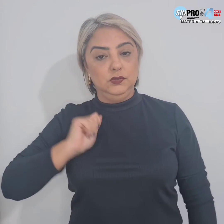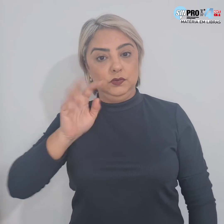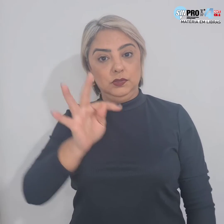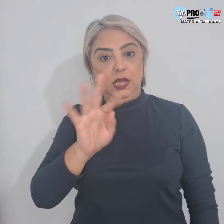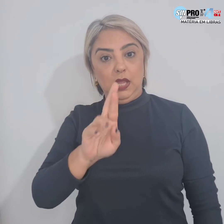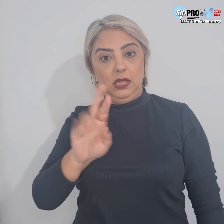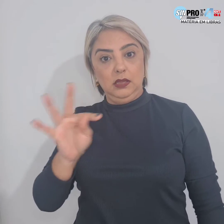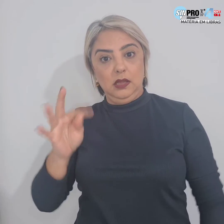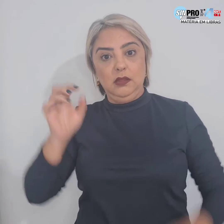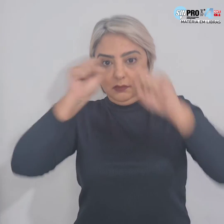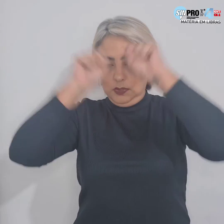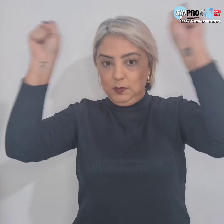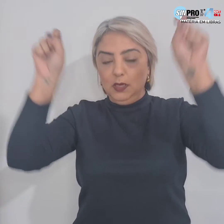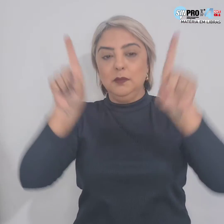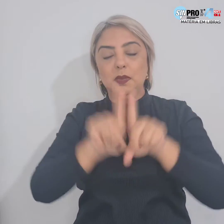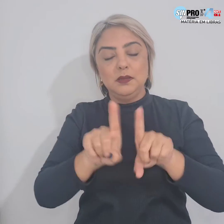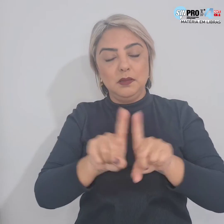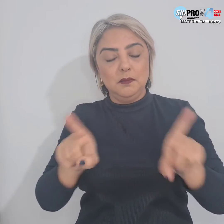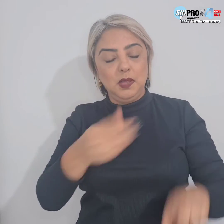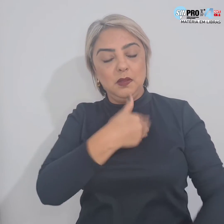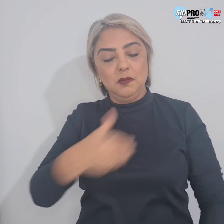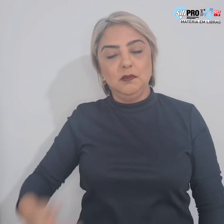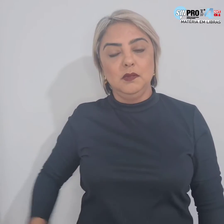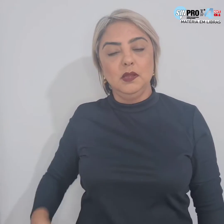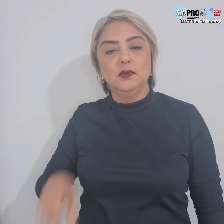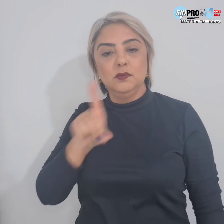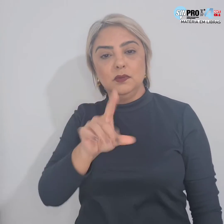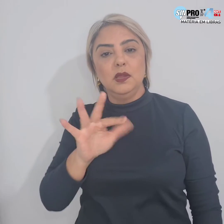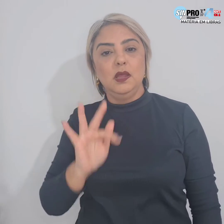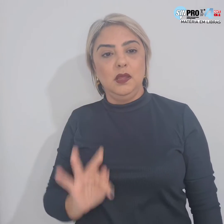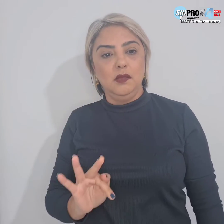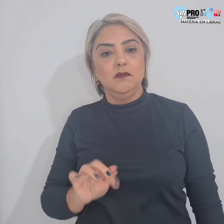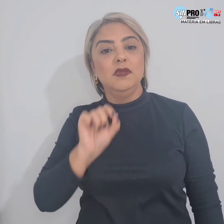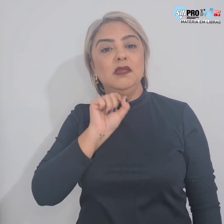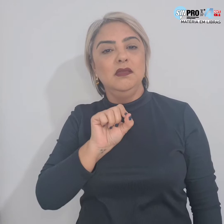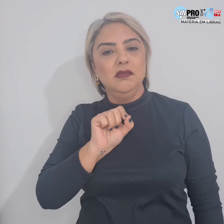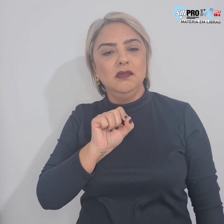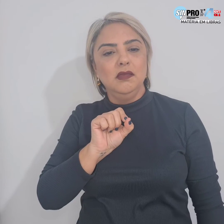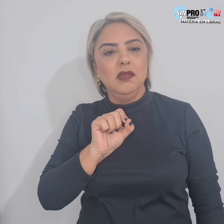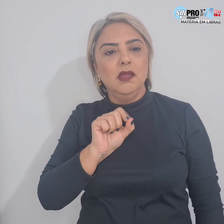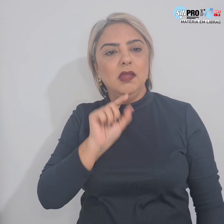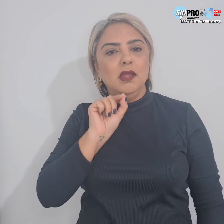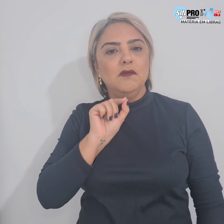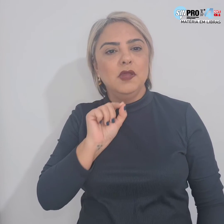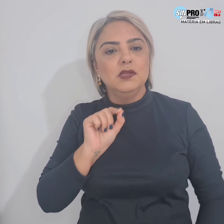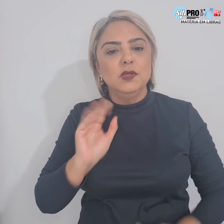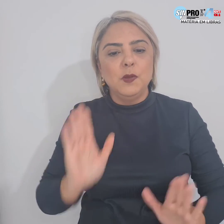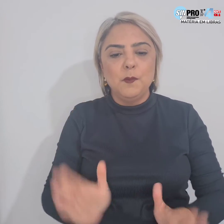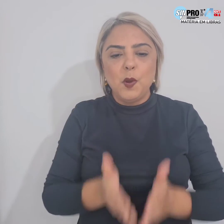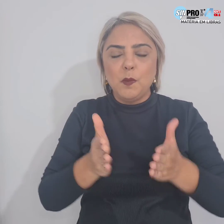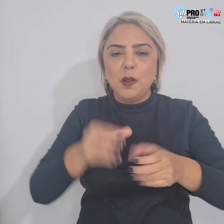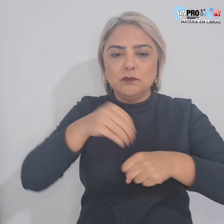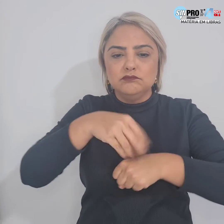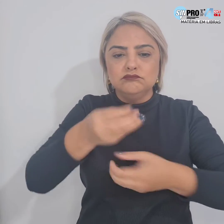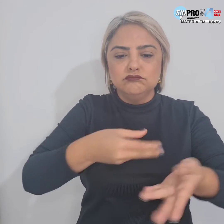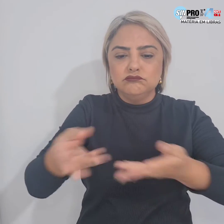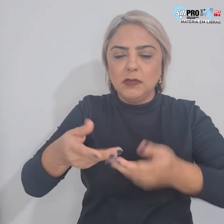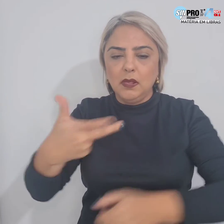mas também a do governo do Distrito Federal, que, em vez de disponibilizar vacinas,